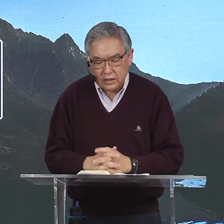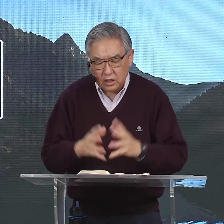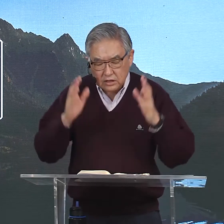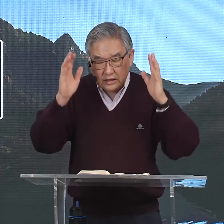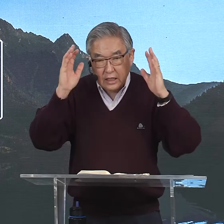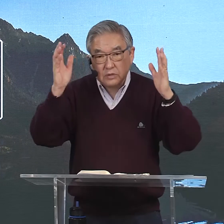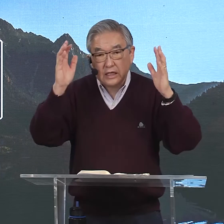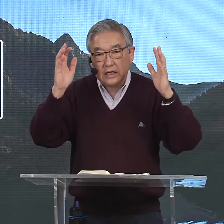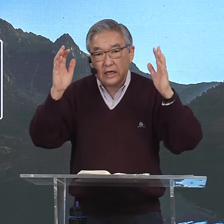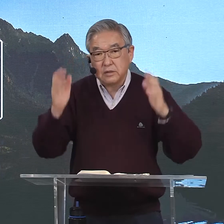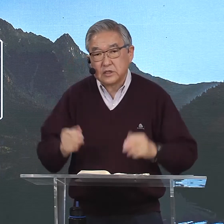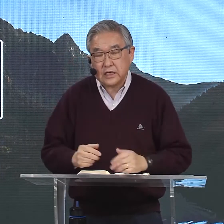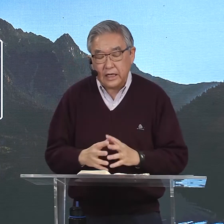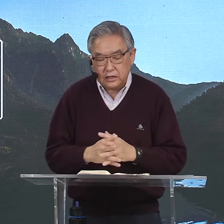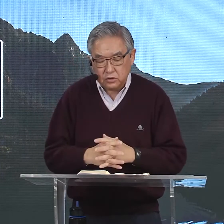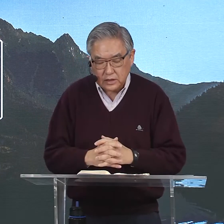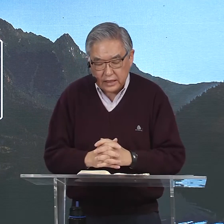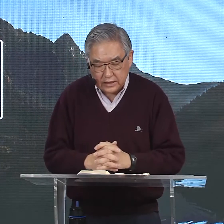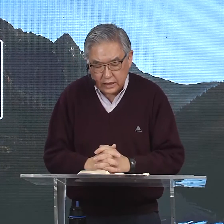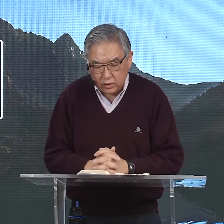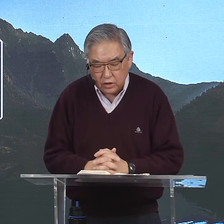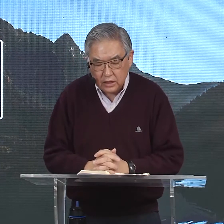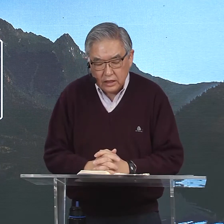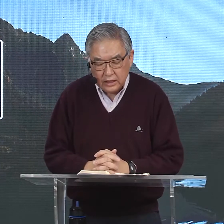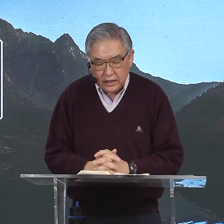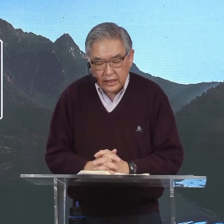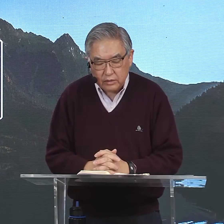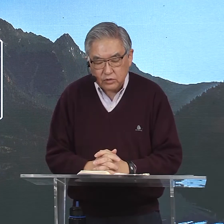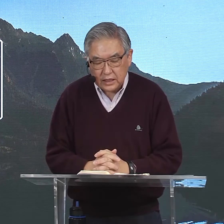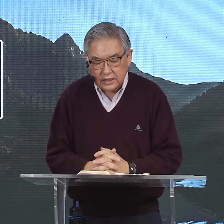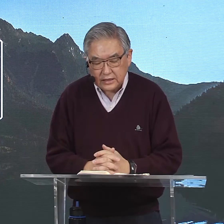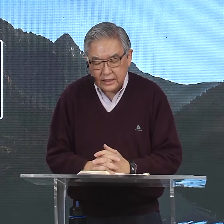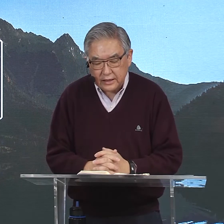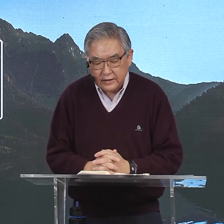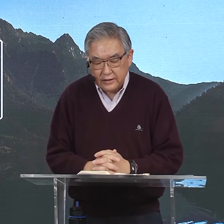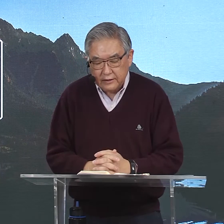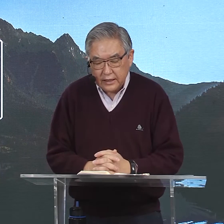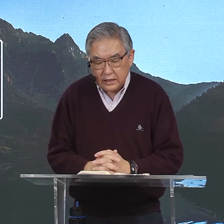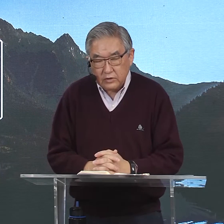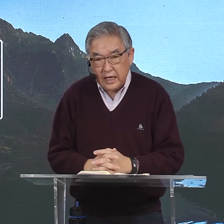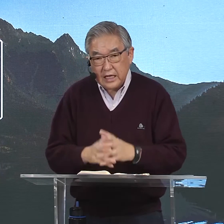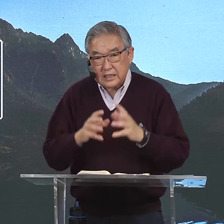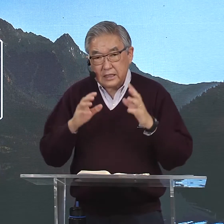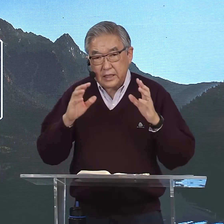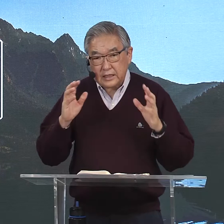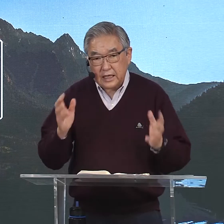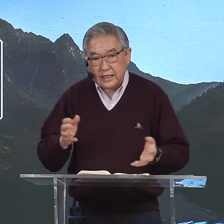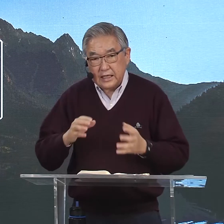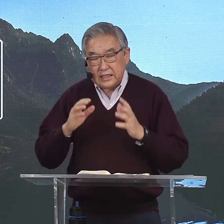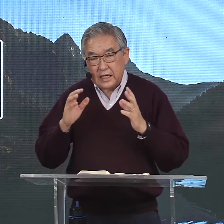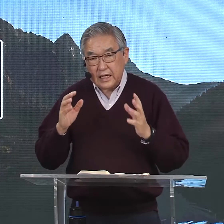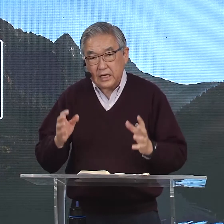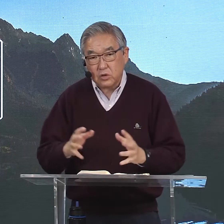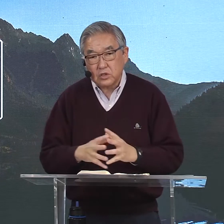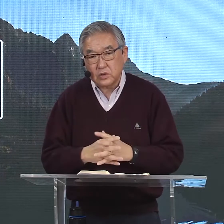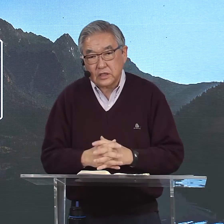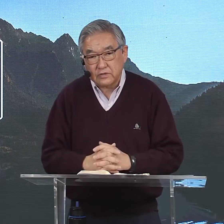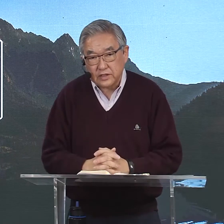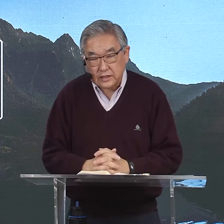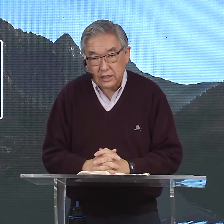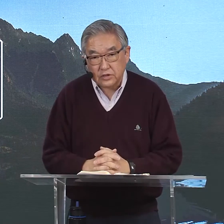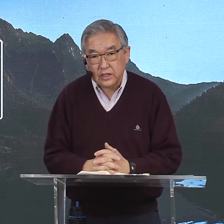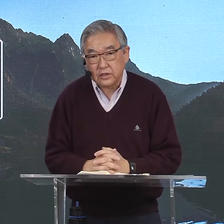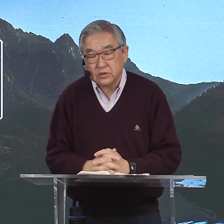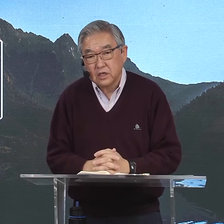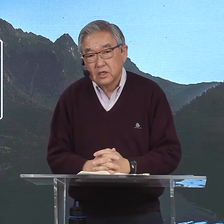para se alistar e nós estamos aqui querendo dizer ele nos aqui senhor e queremos alistar então nessa batalha nessa guerra